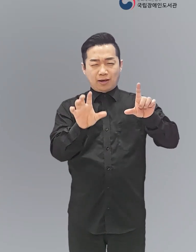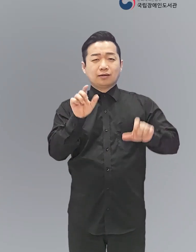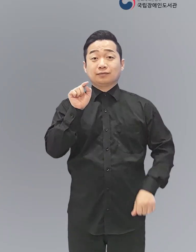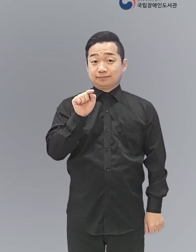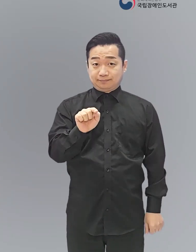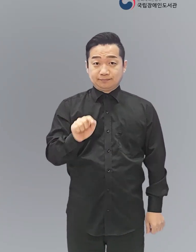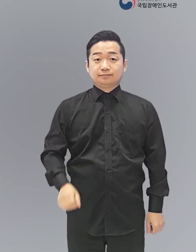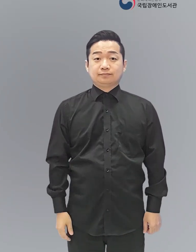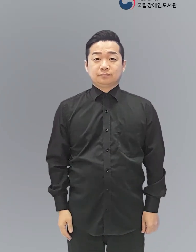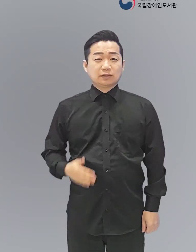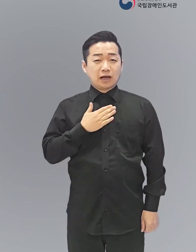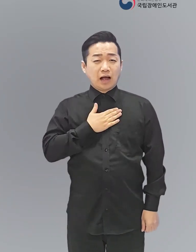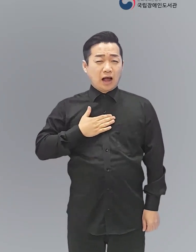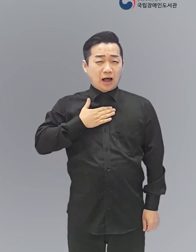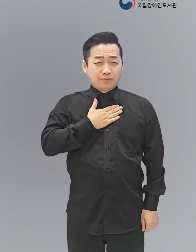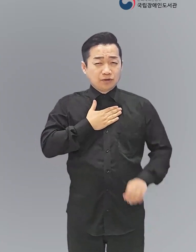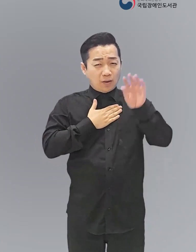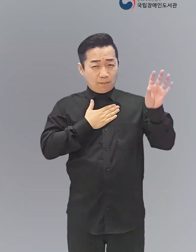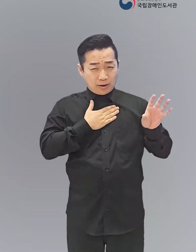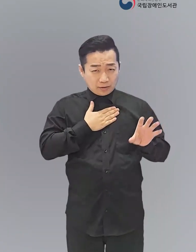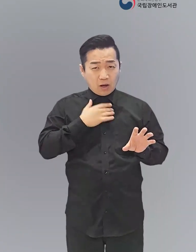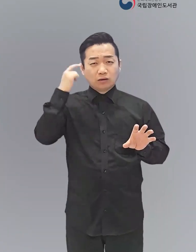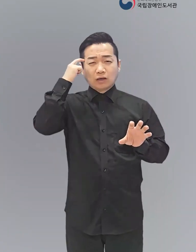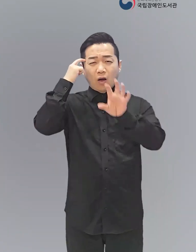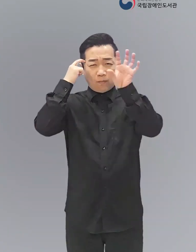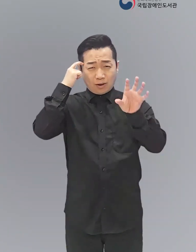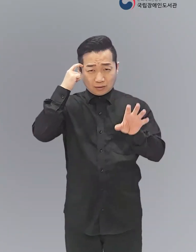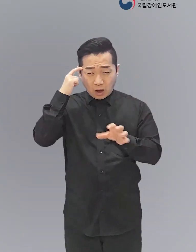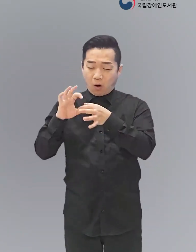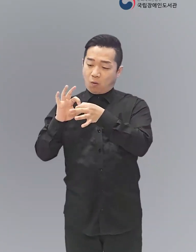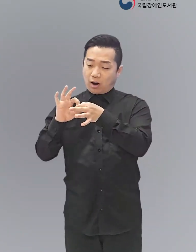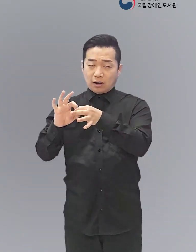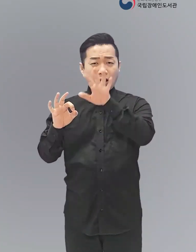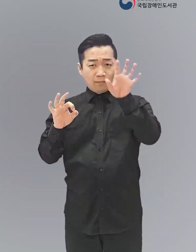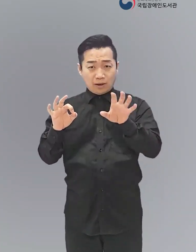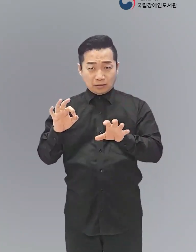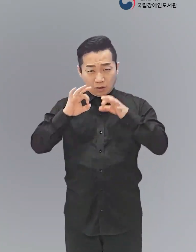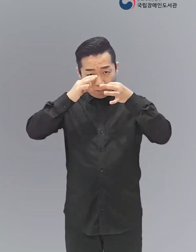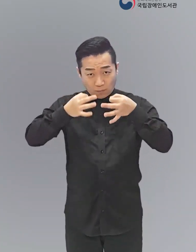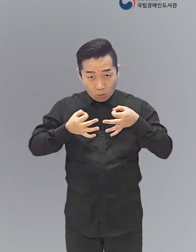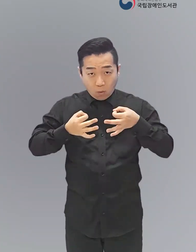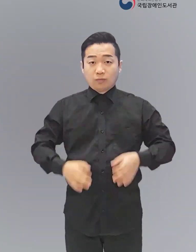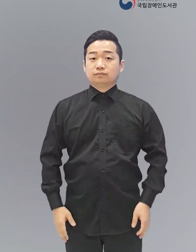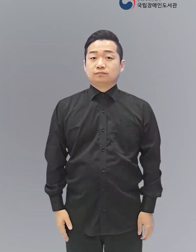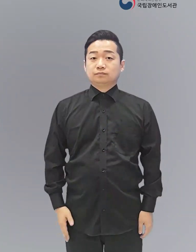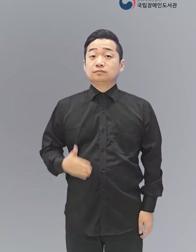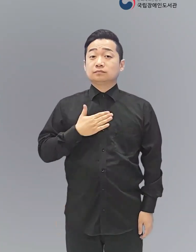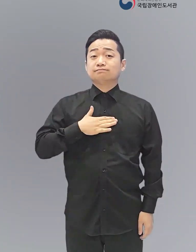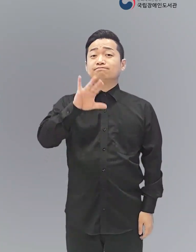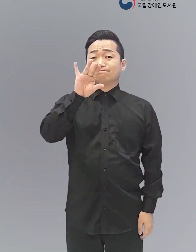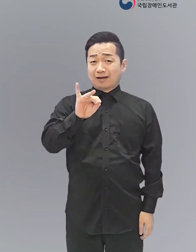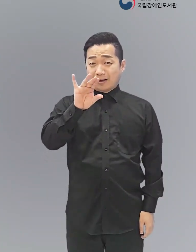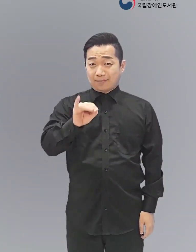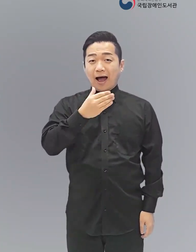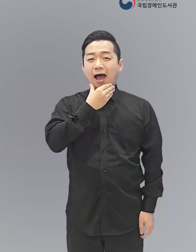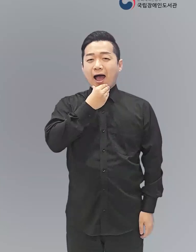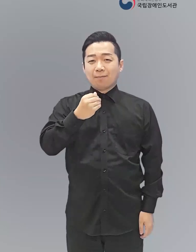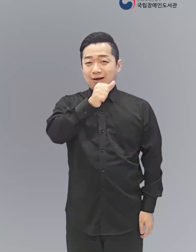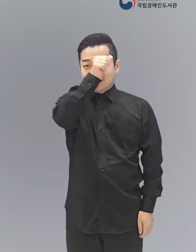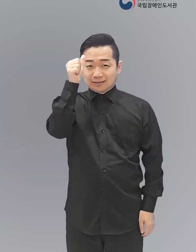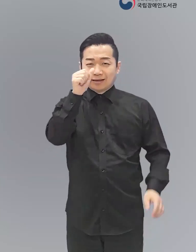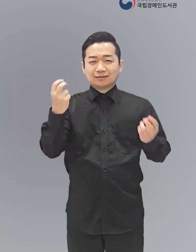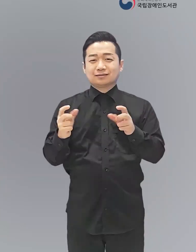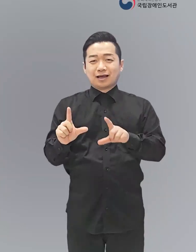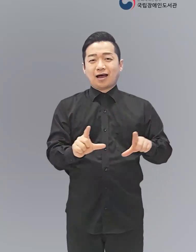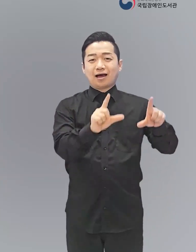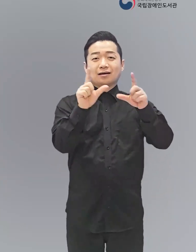패턴이다. 감정 패턴, 사고 패턴, 관계 패턴을 돌아보고 나답게 행복한